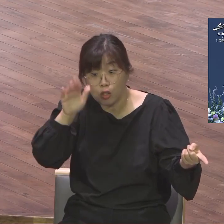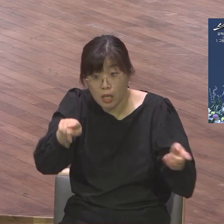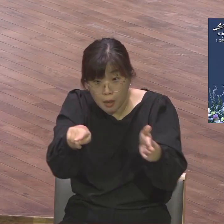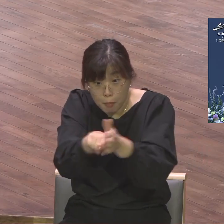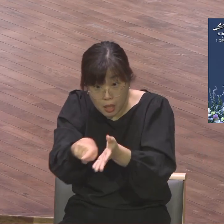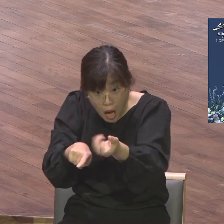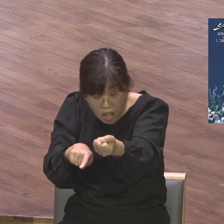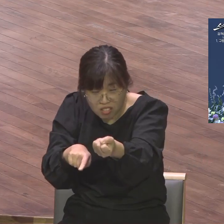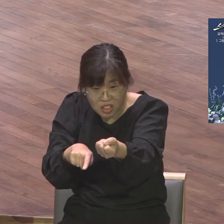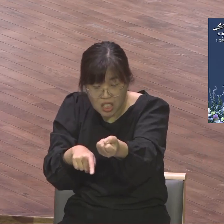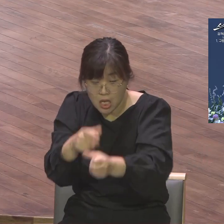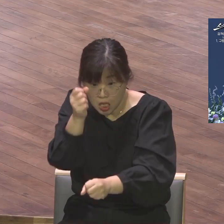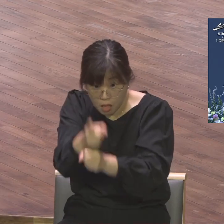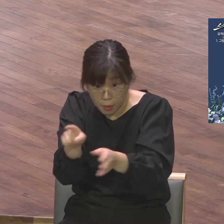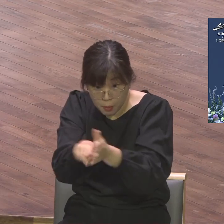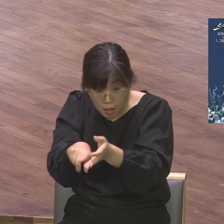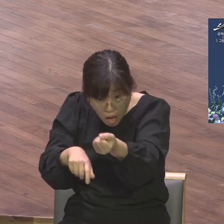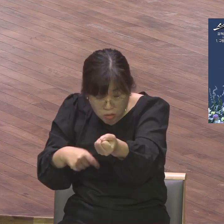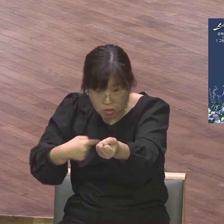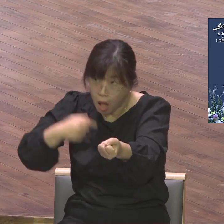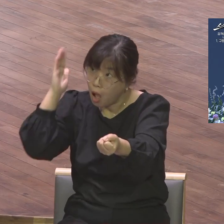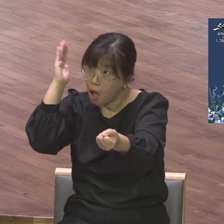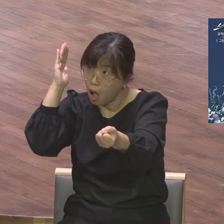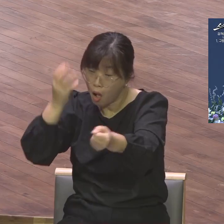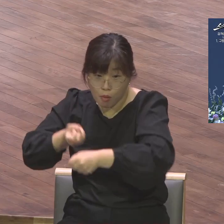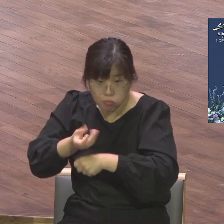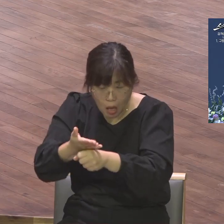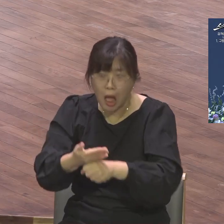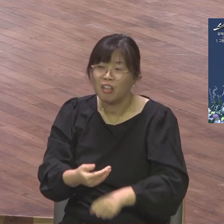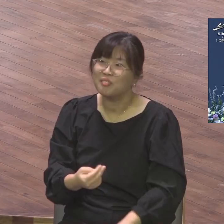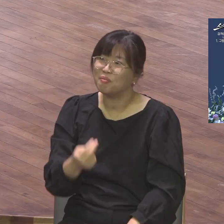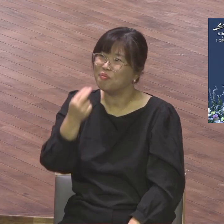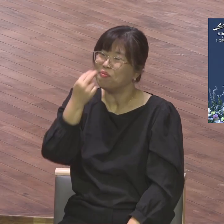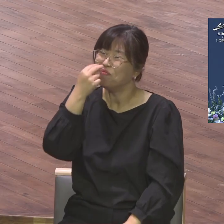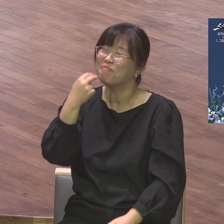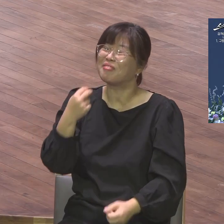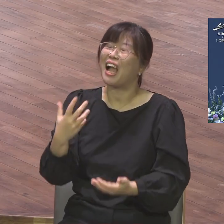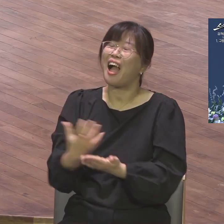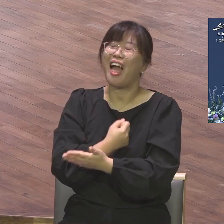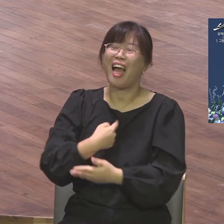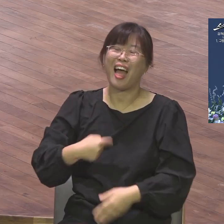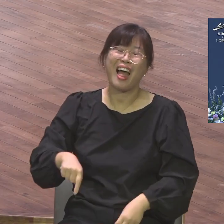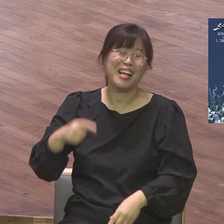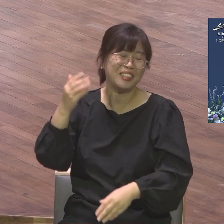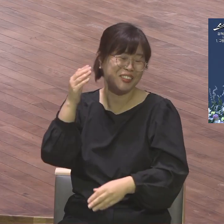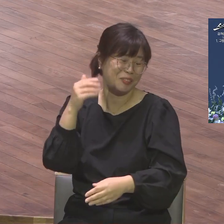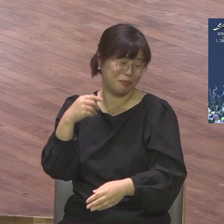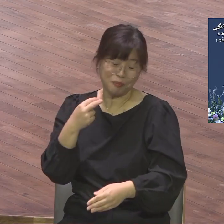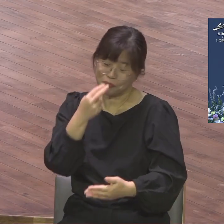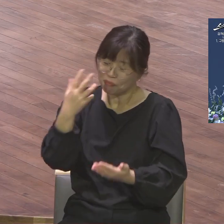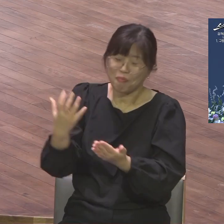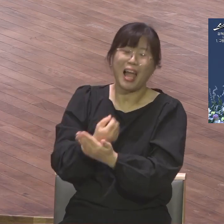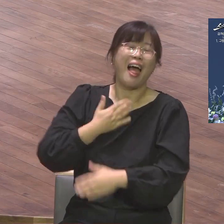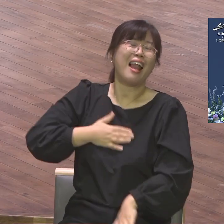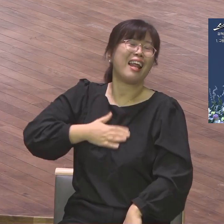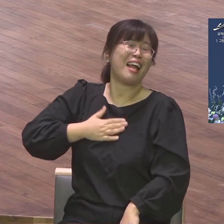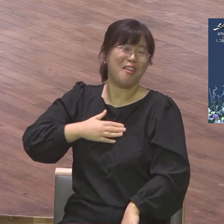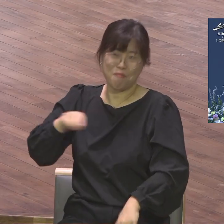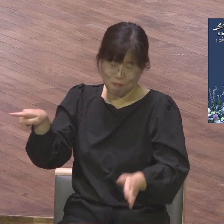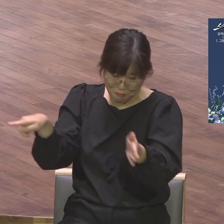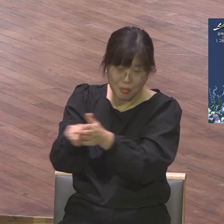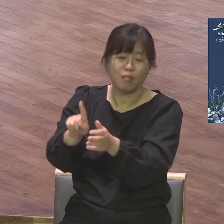다시 한번 말씀드릴까요? 믿는 자에게는 믿는데 뭐 설명할 필요 없죠. 안 믿는